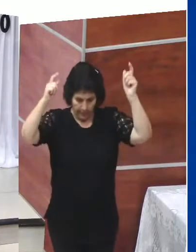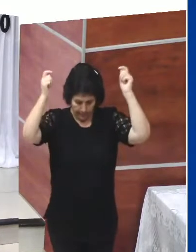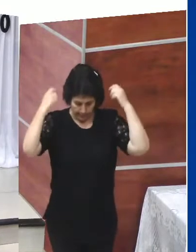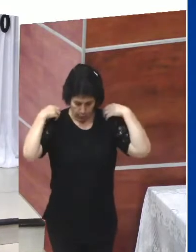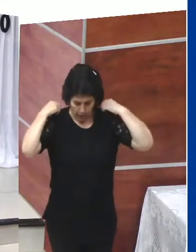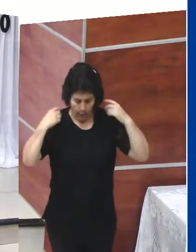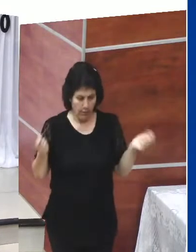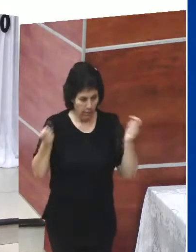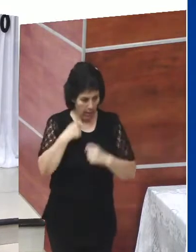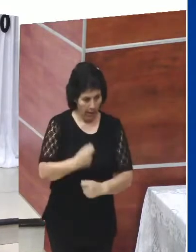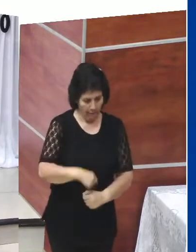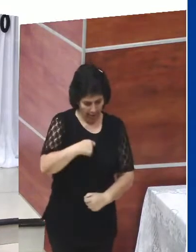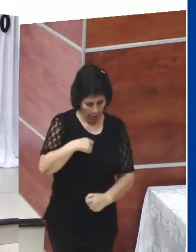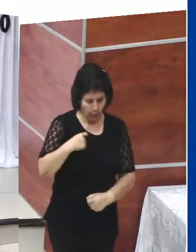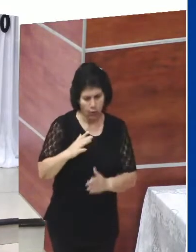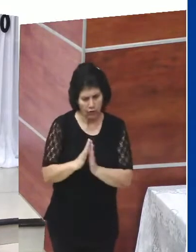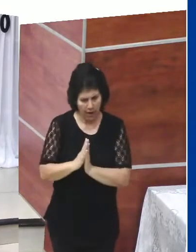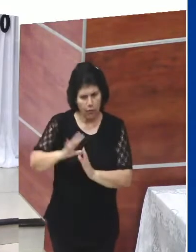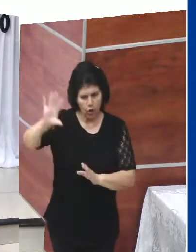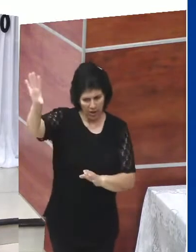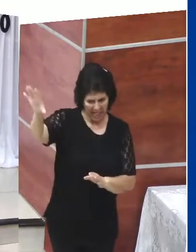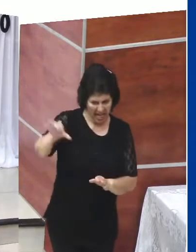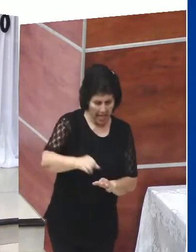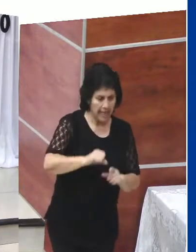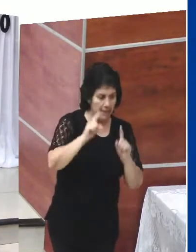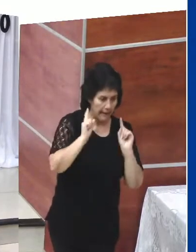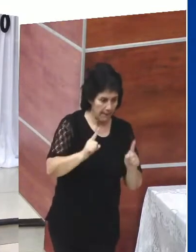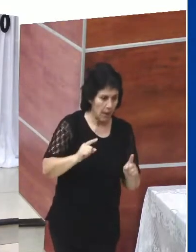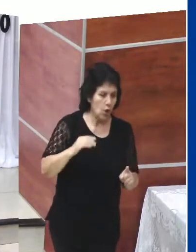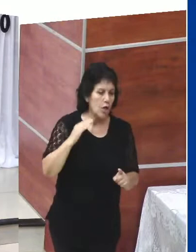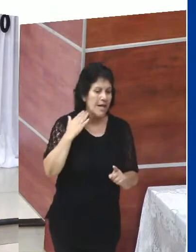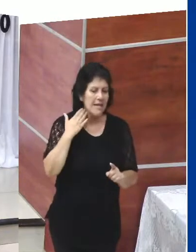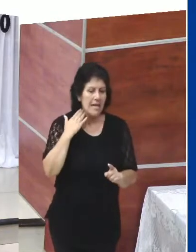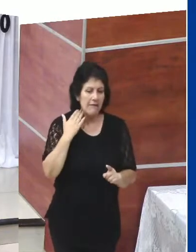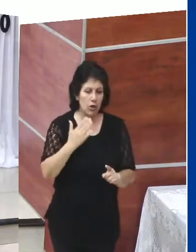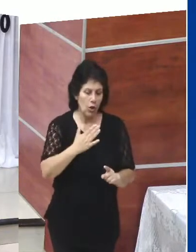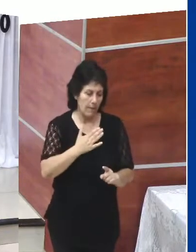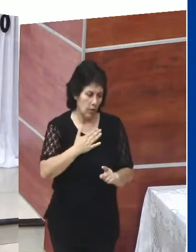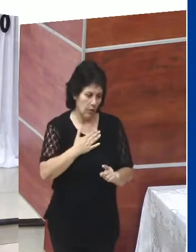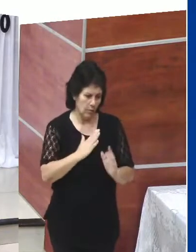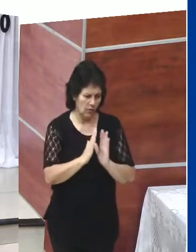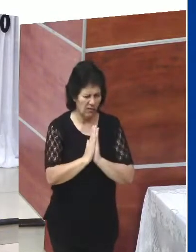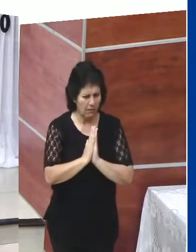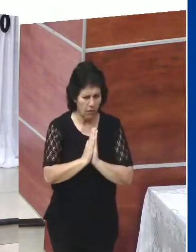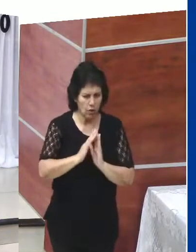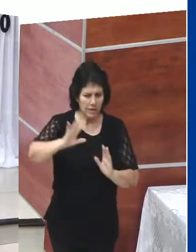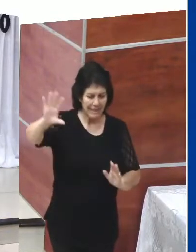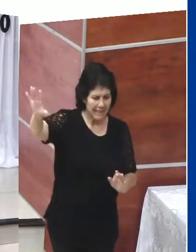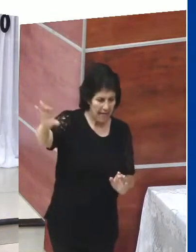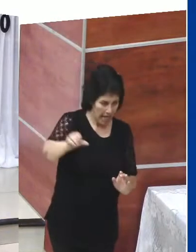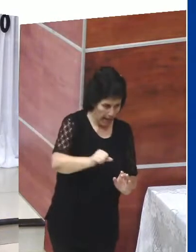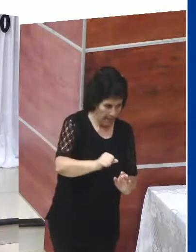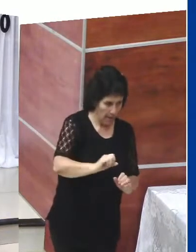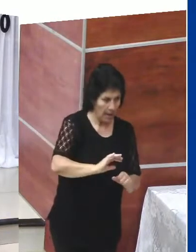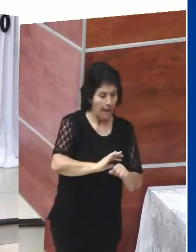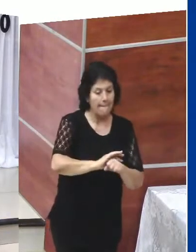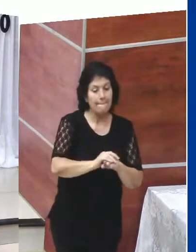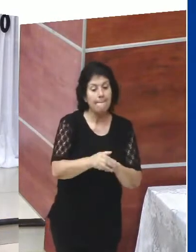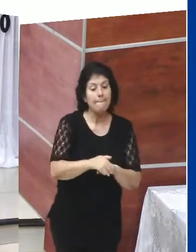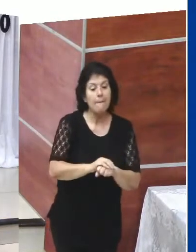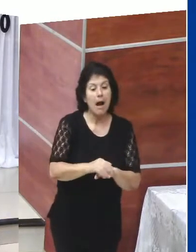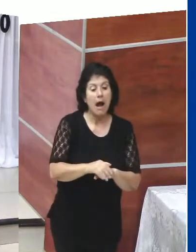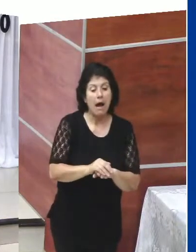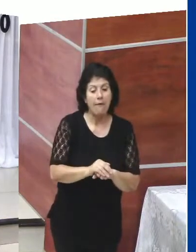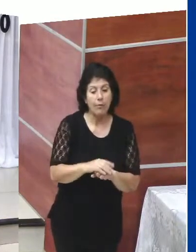Carpo, y los libros, mayormente los pergaminos. Pablo pidió un